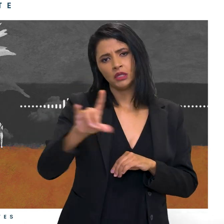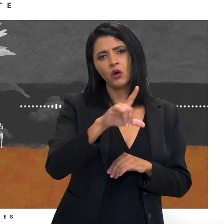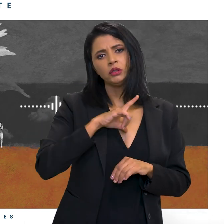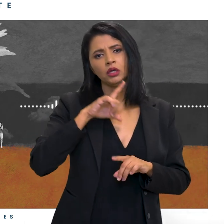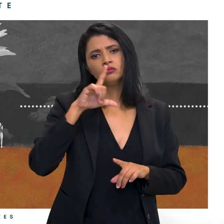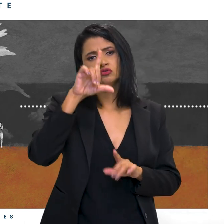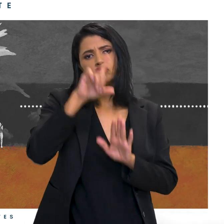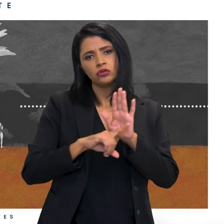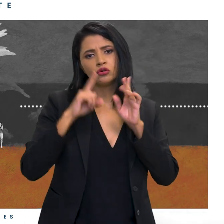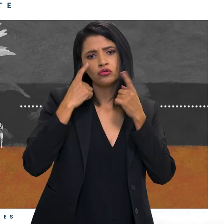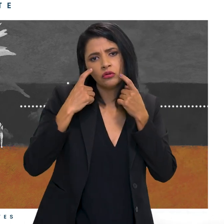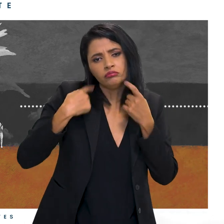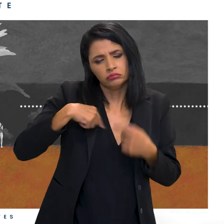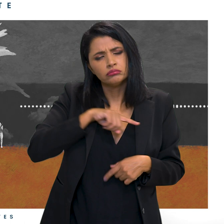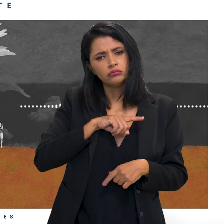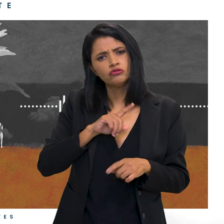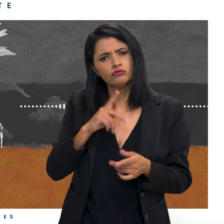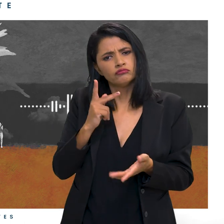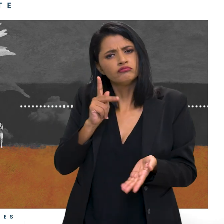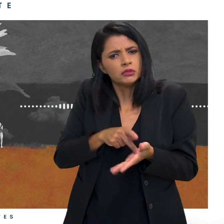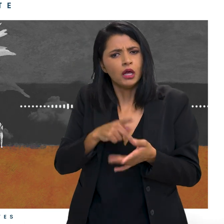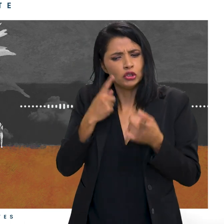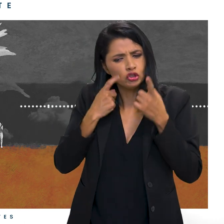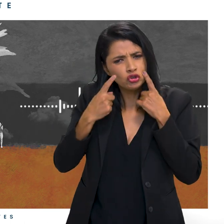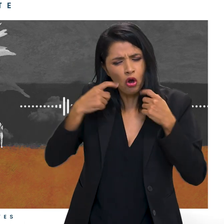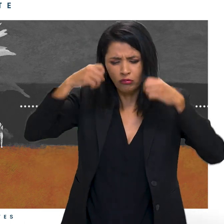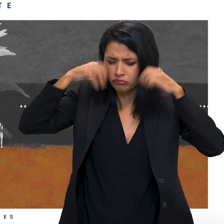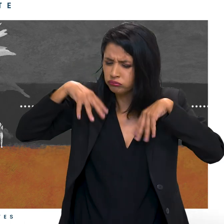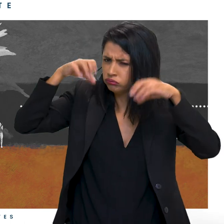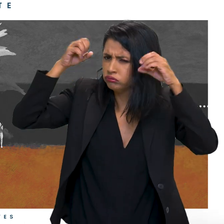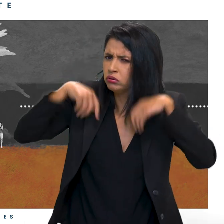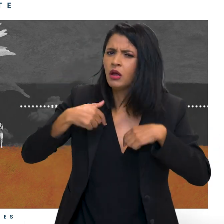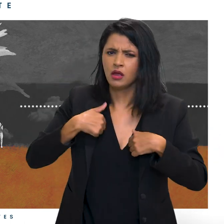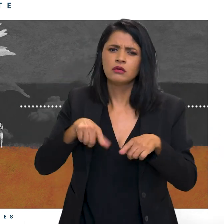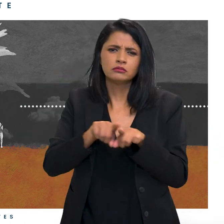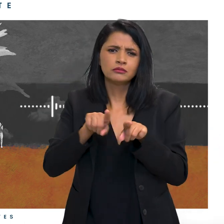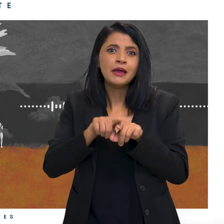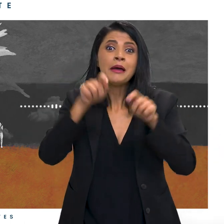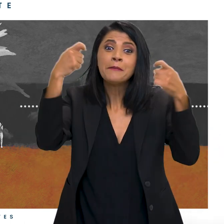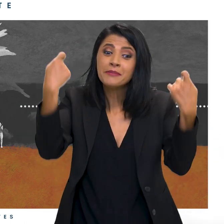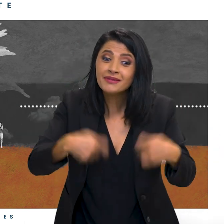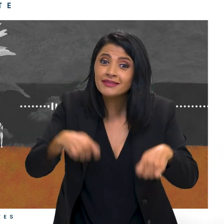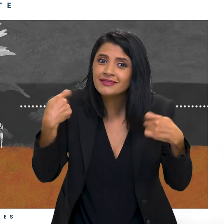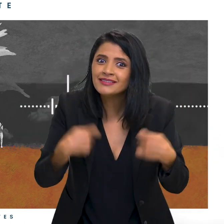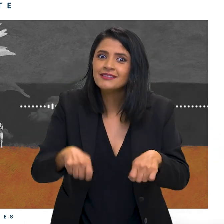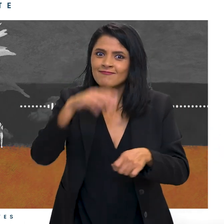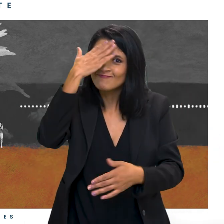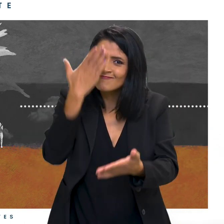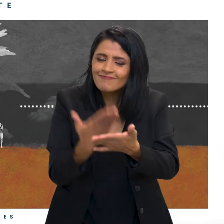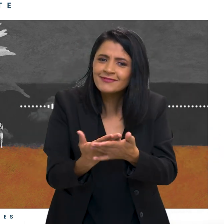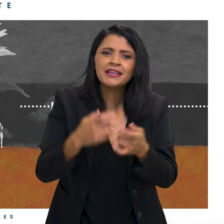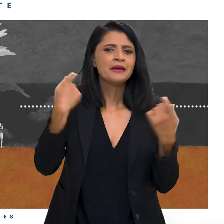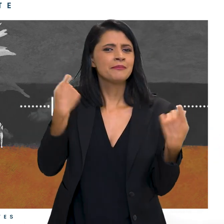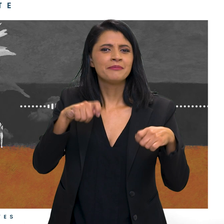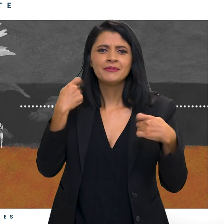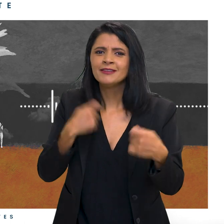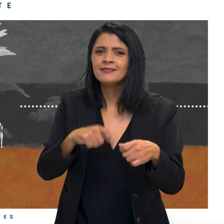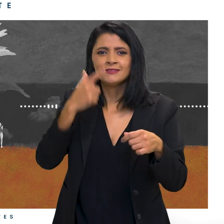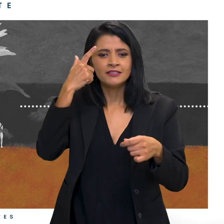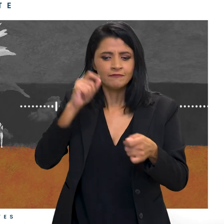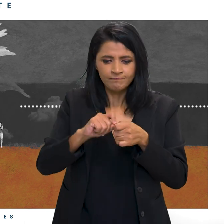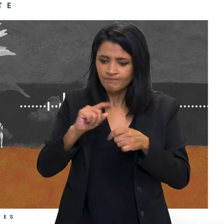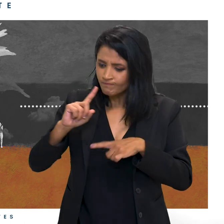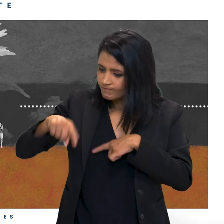mundo tem o direito de chorar. E a gente chora mesmo, eu choro pra caramba muitas vezes, mas a gente precisa acreditar, a gente precisa